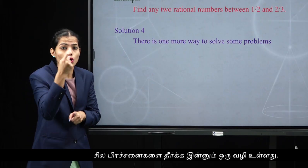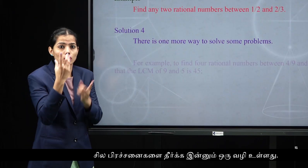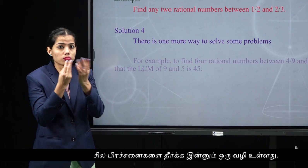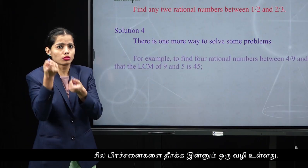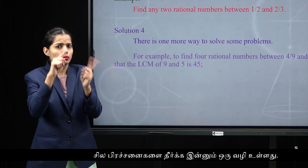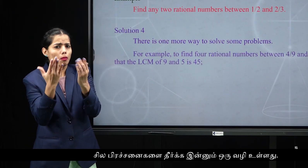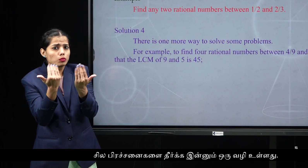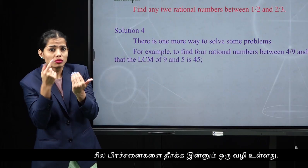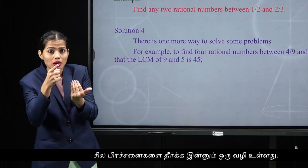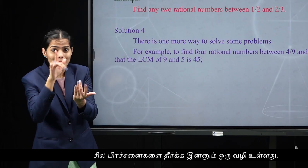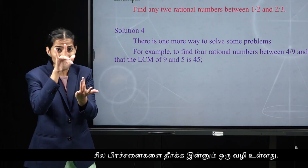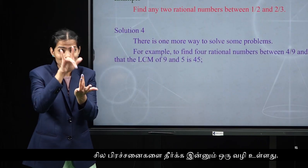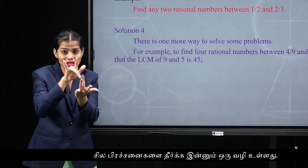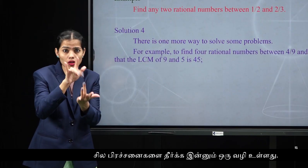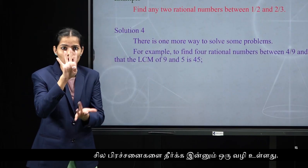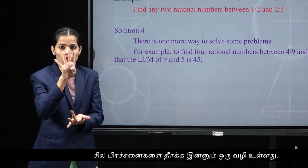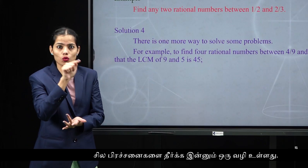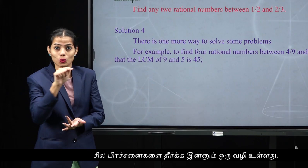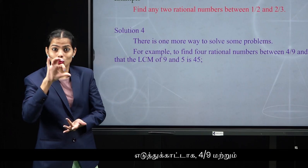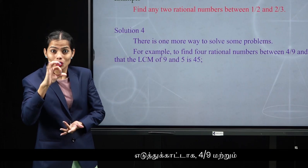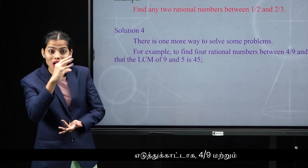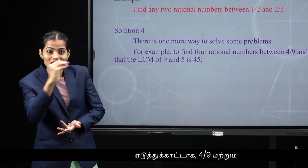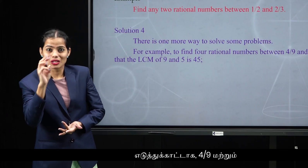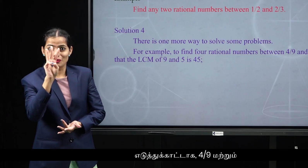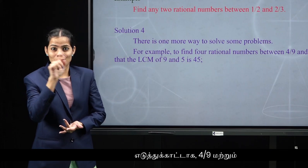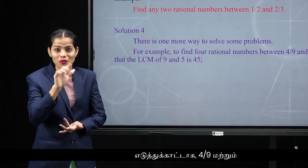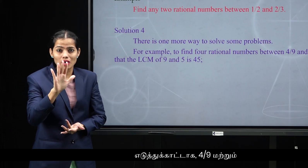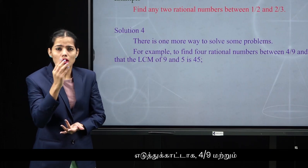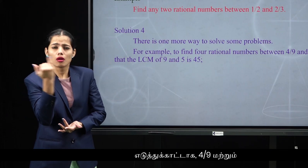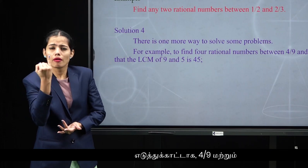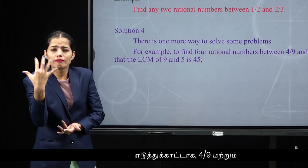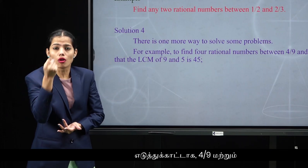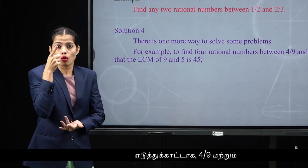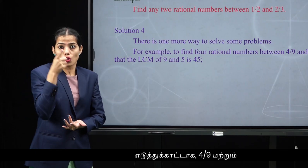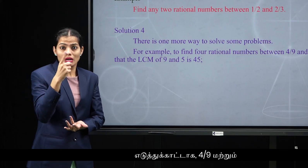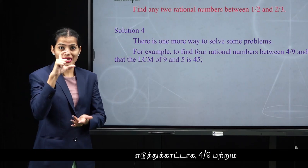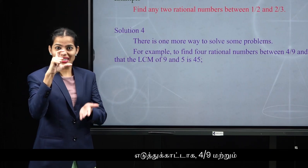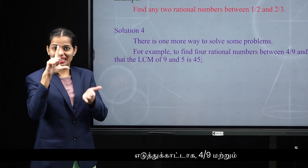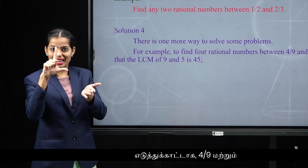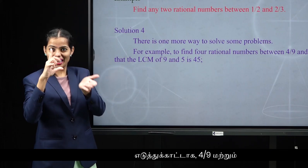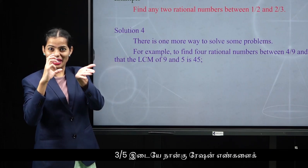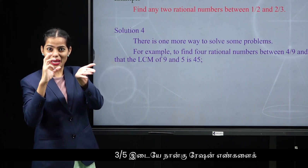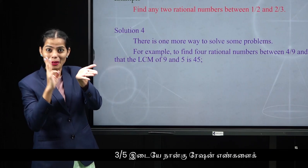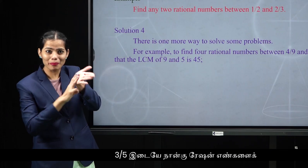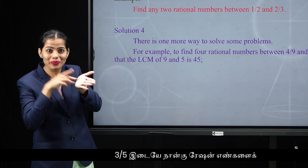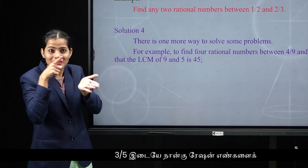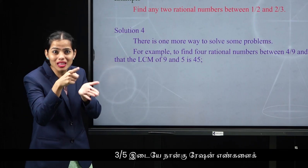தீர்க்க இன்னும் ஒரு வழி உள்ளது. எடுத்துக்காட்டாக 4/9 மற்றும் 3/5